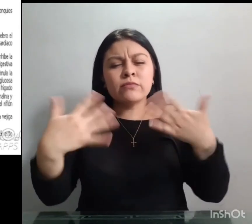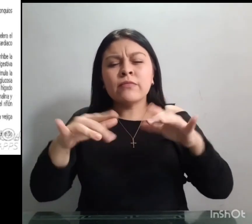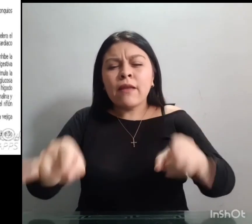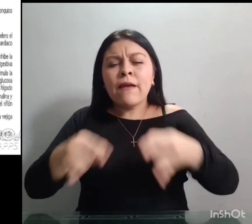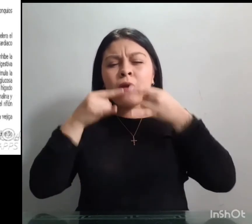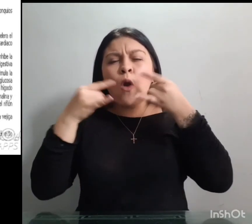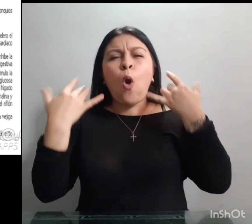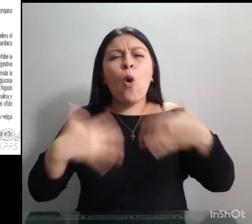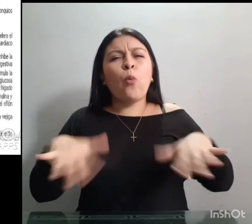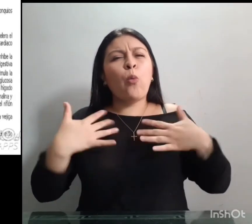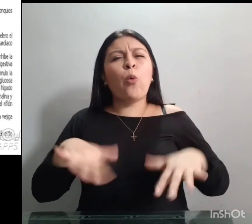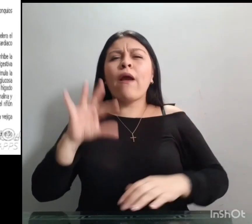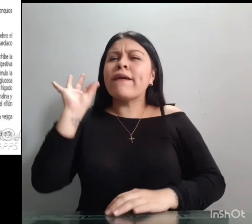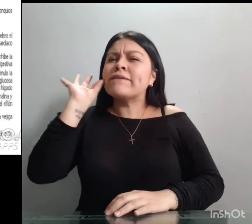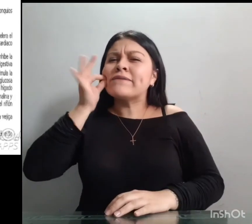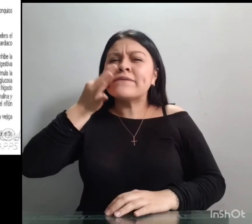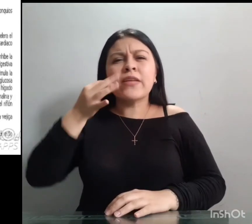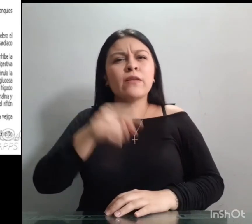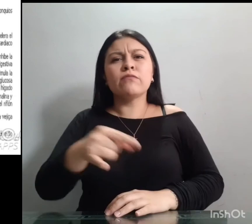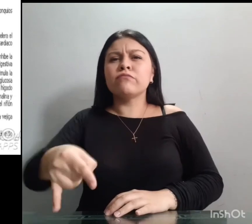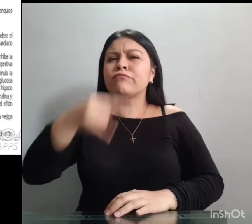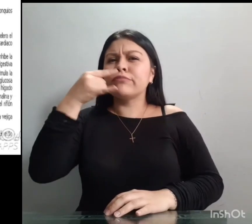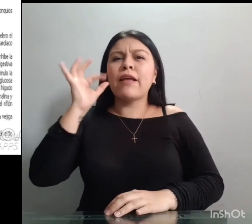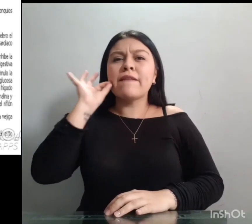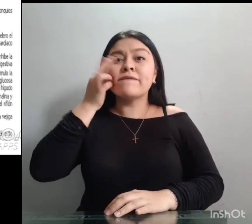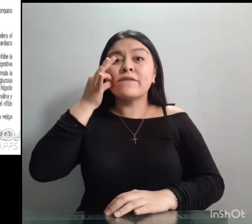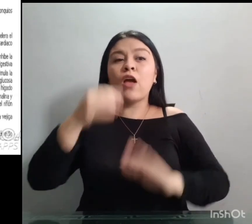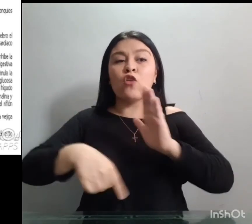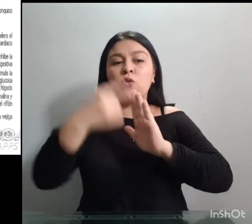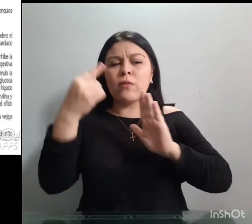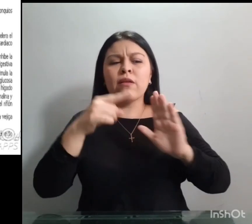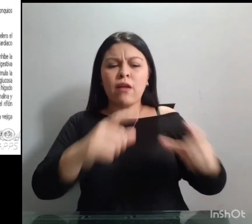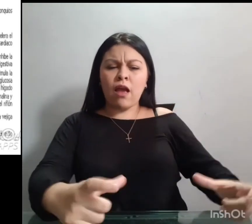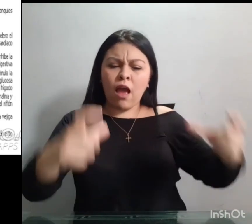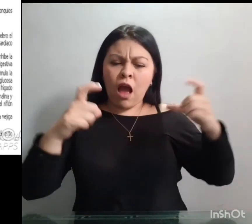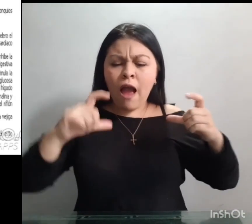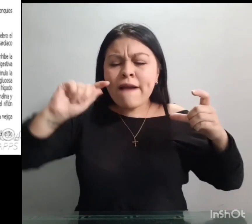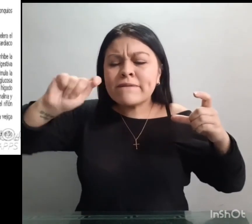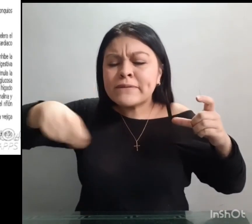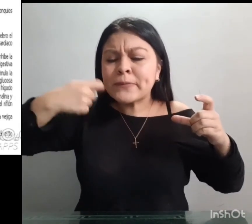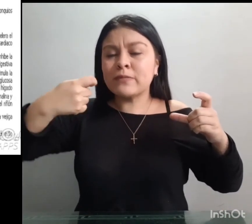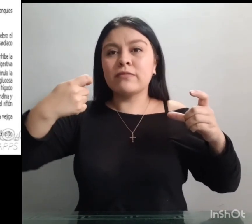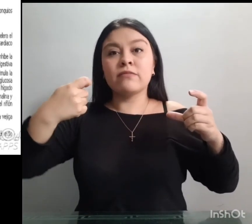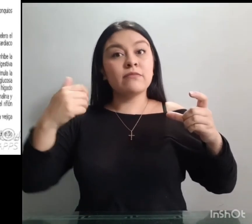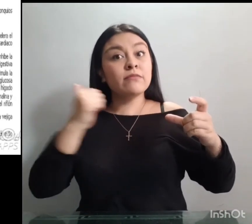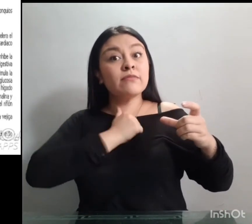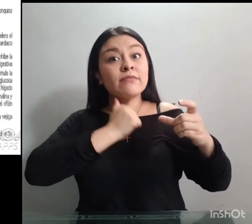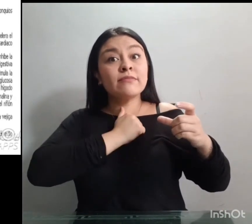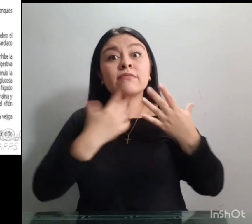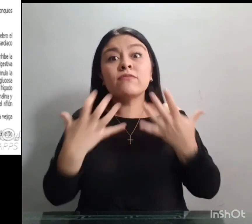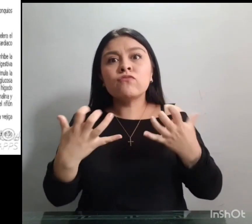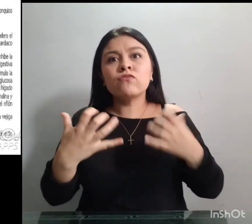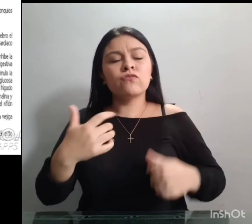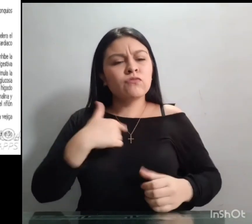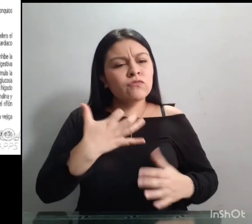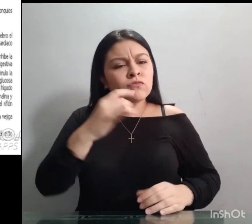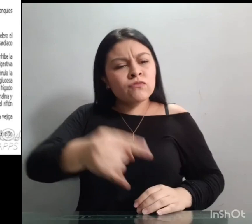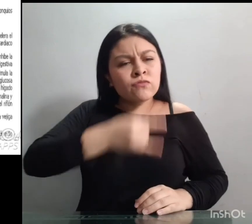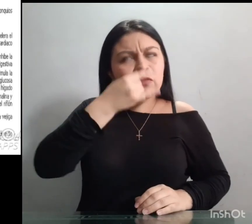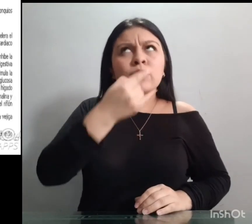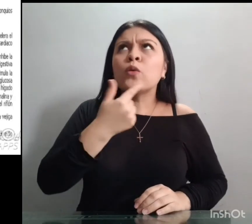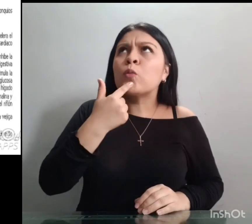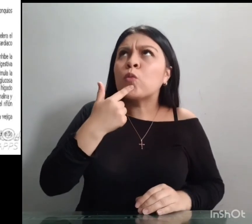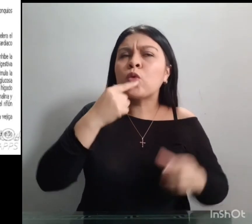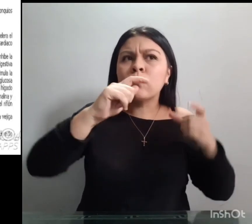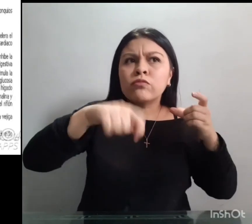Entonces, respuesta voluntaria sería pues llevarnos la comida a la boca, percibir el sabor, el olor. Y